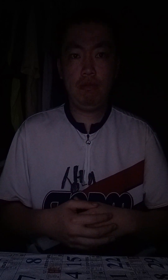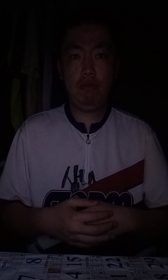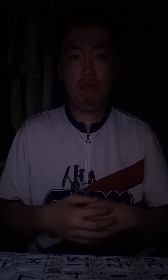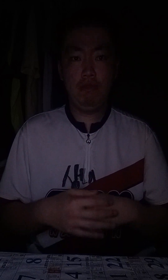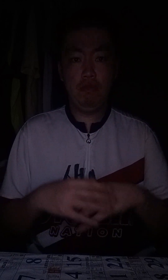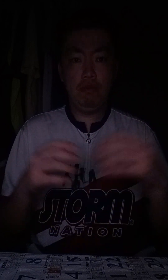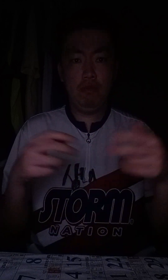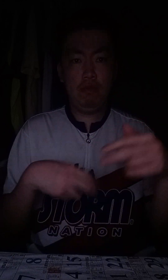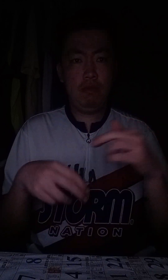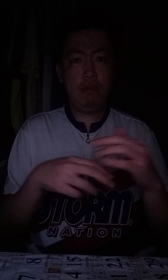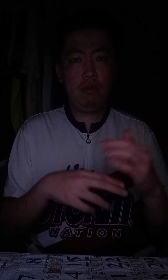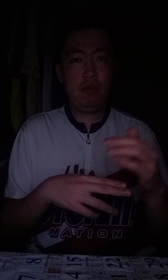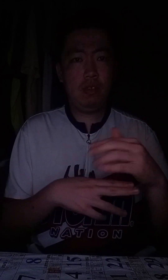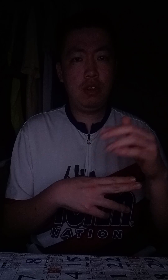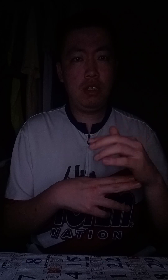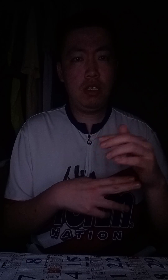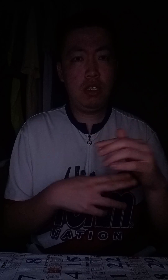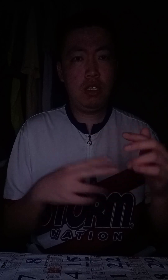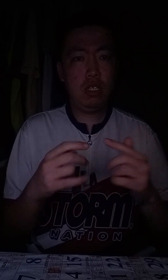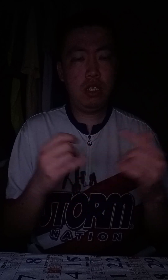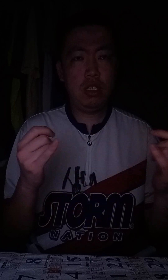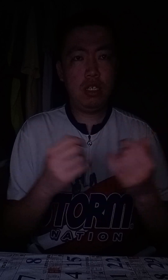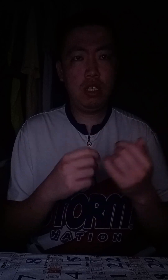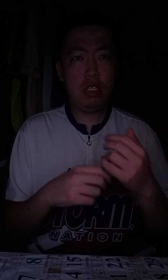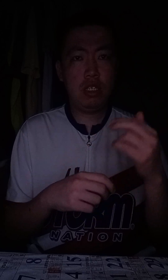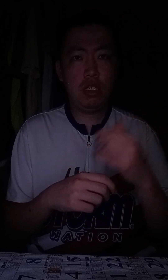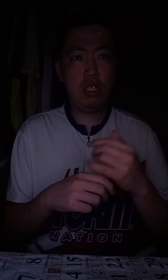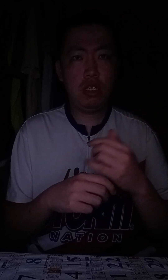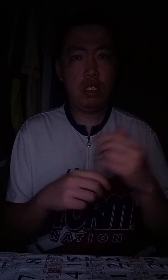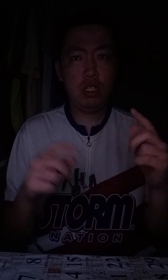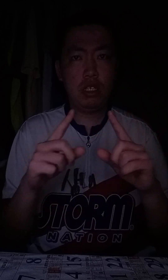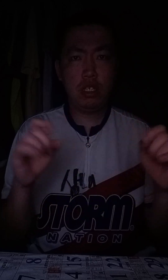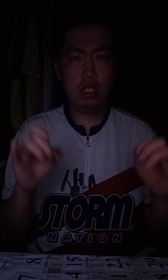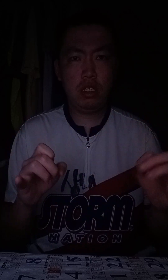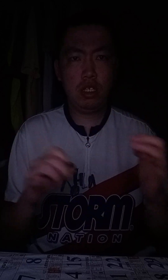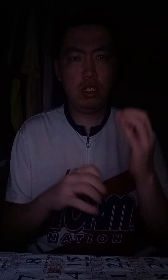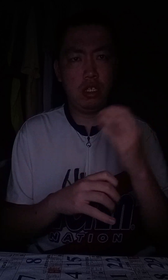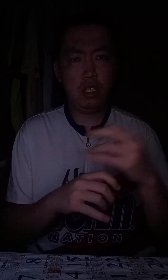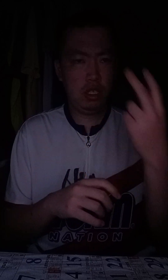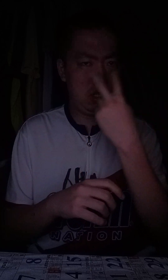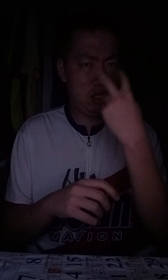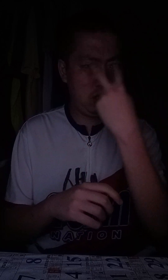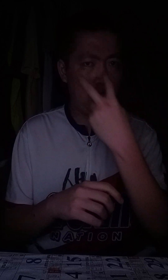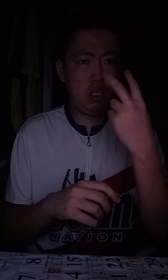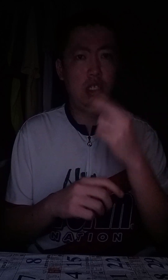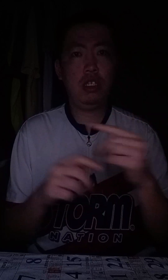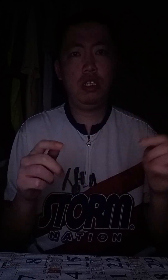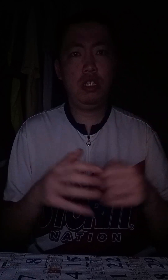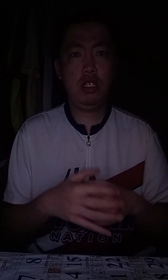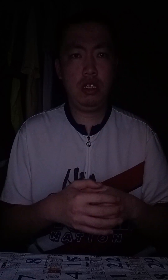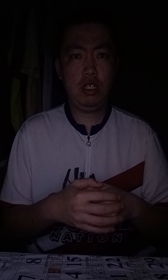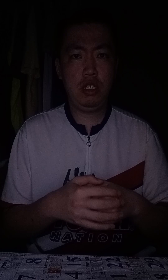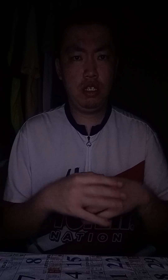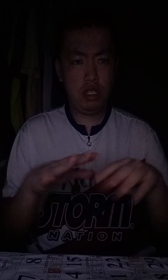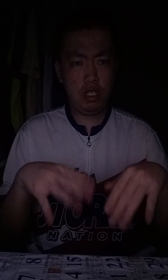경찰은 버스 운전자 71살 A씨의 돌연과 건강 상태에 주목하고 있습니다. 약물 치료를 받고